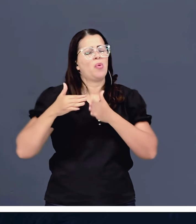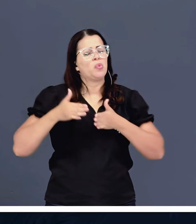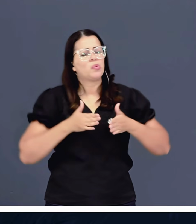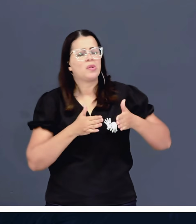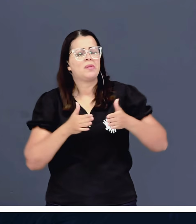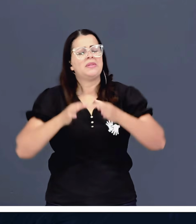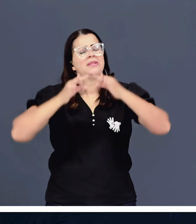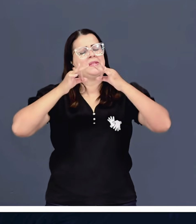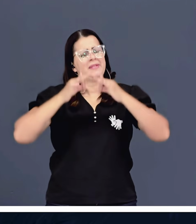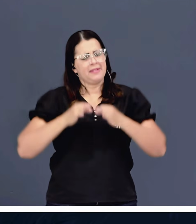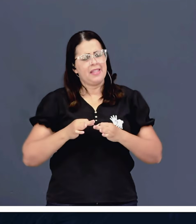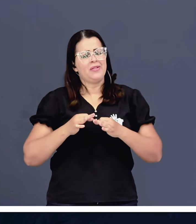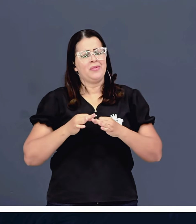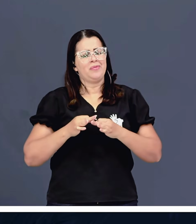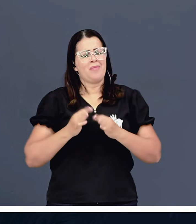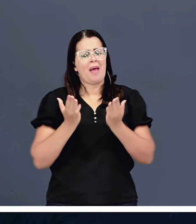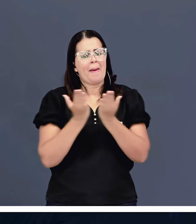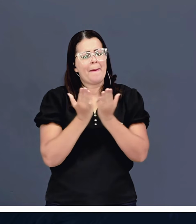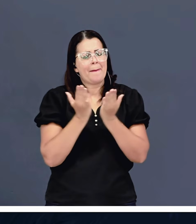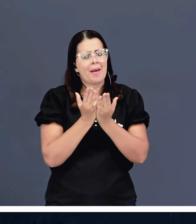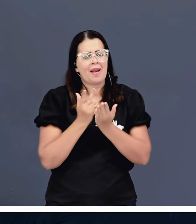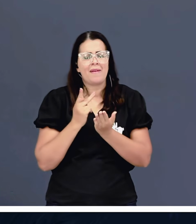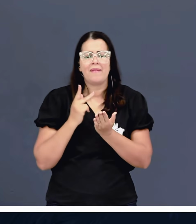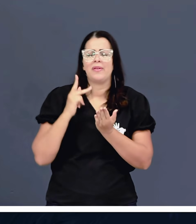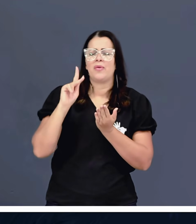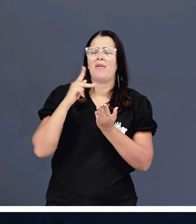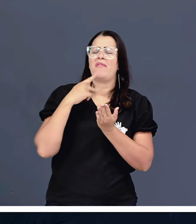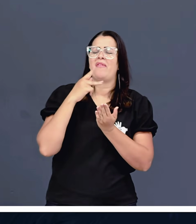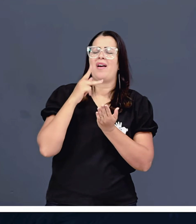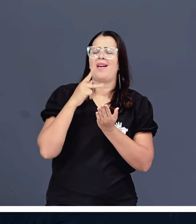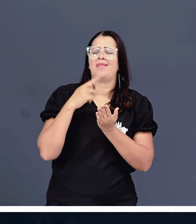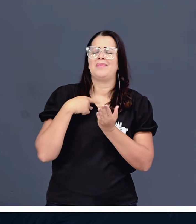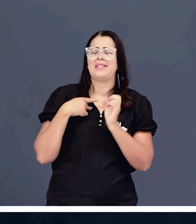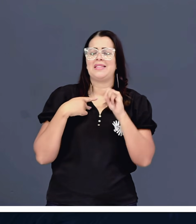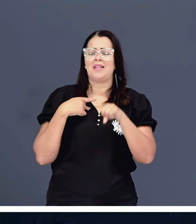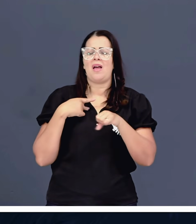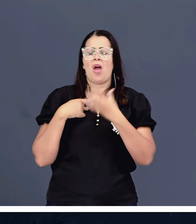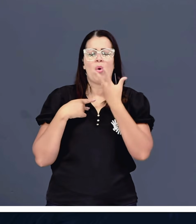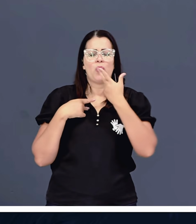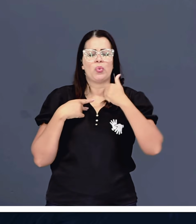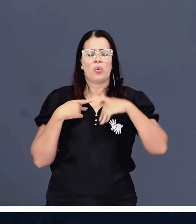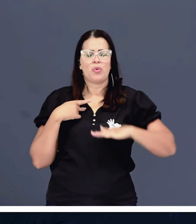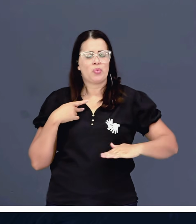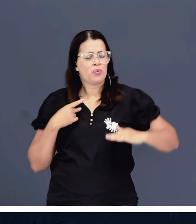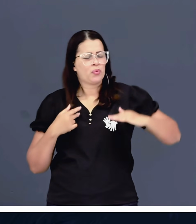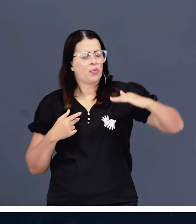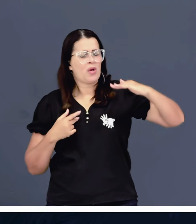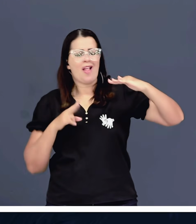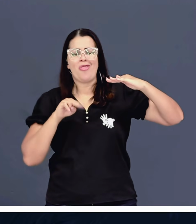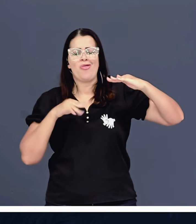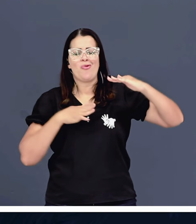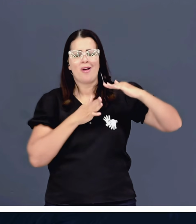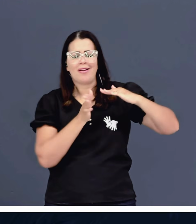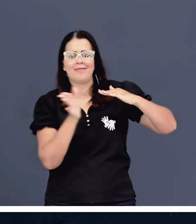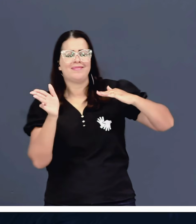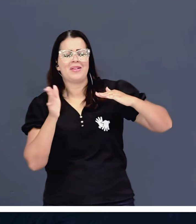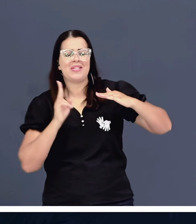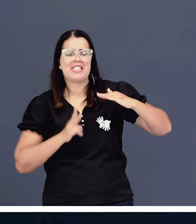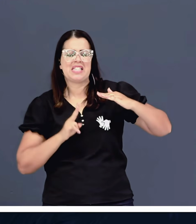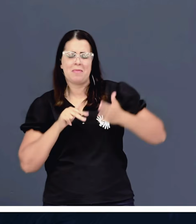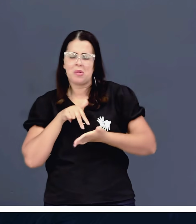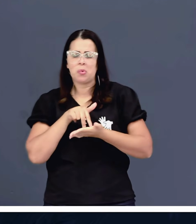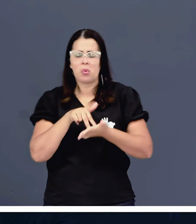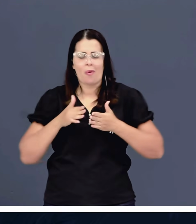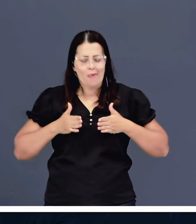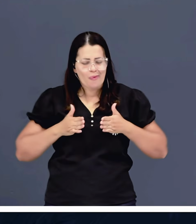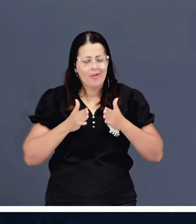que deve andar. E a tua palavra diz que quando ele crescer, não se desviará desse caminho.